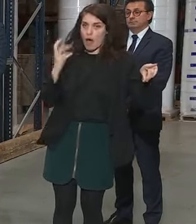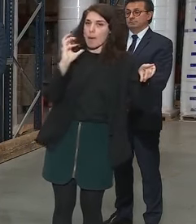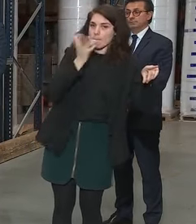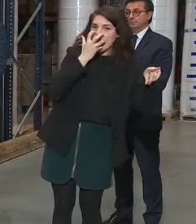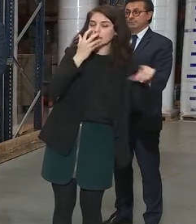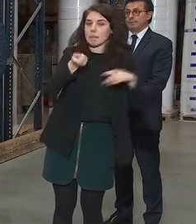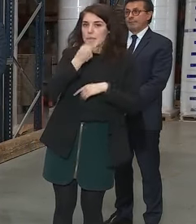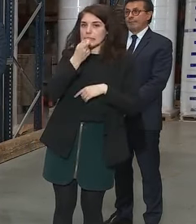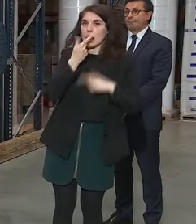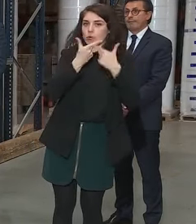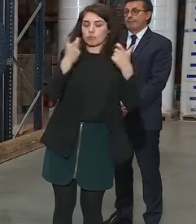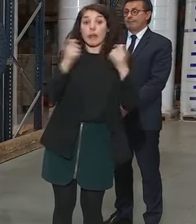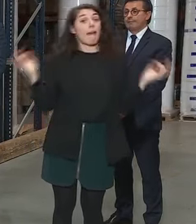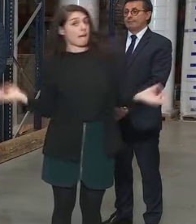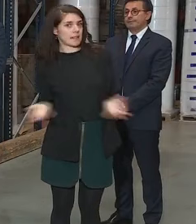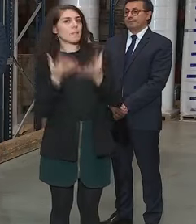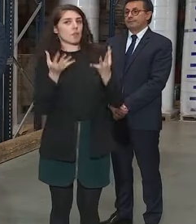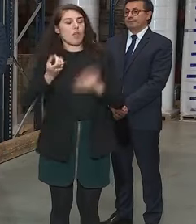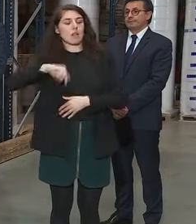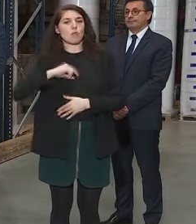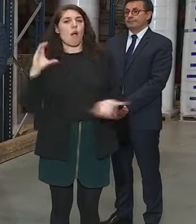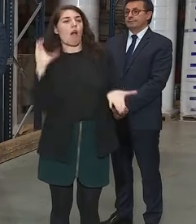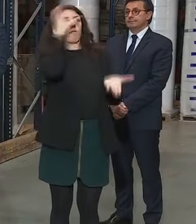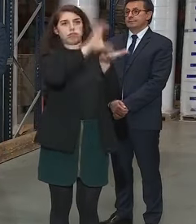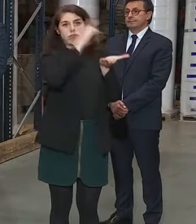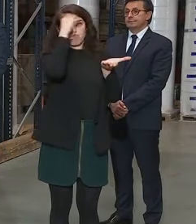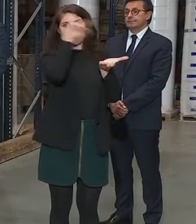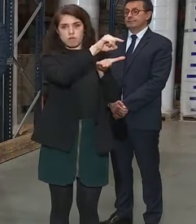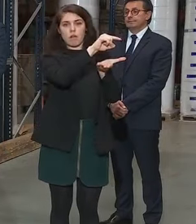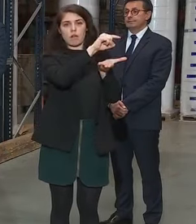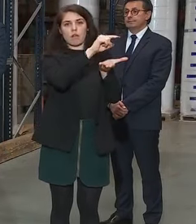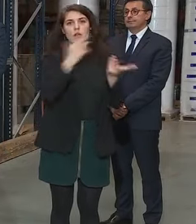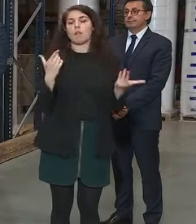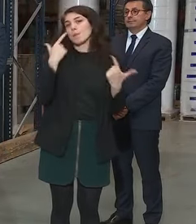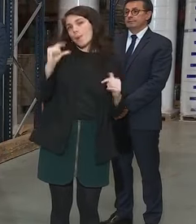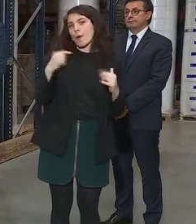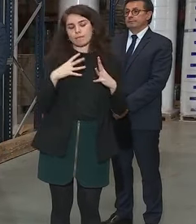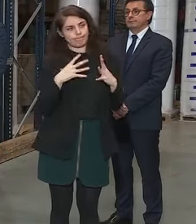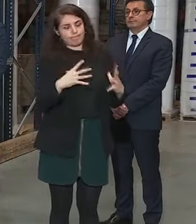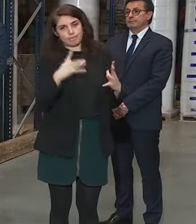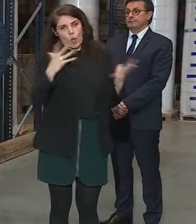contribution exceptionnelle qui montre la mobilisation aussi de l'État et de ses financements derrière cela.